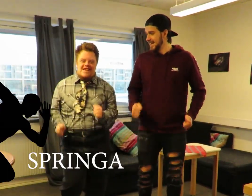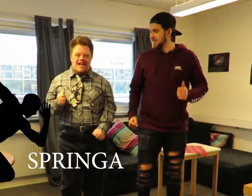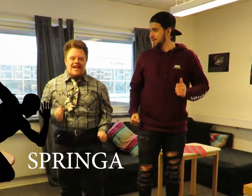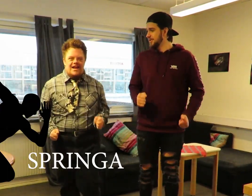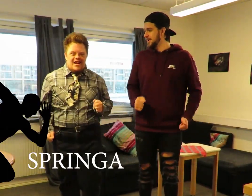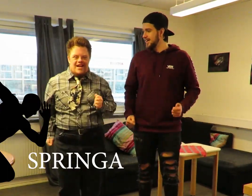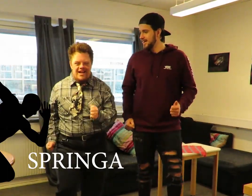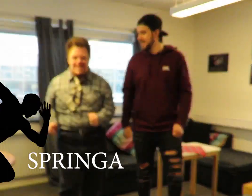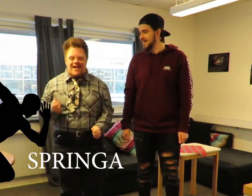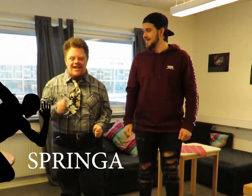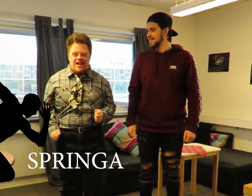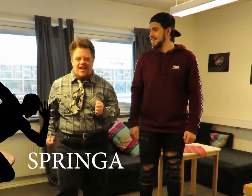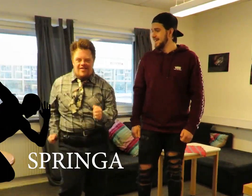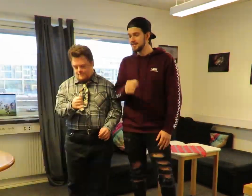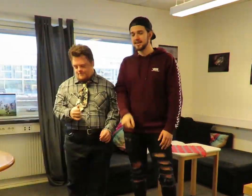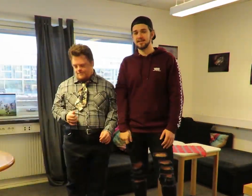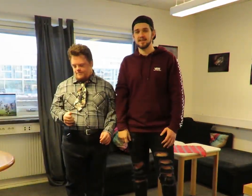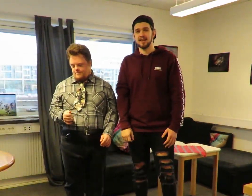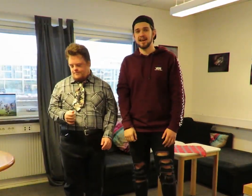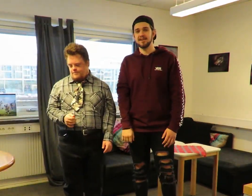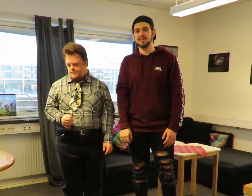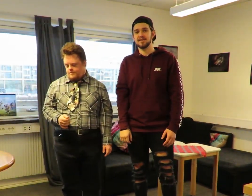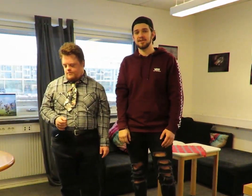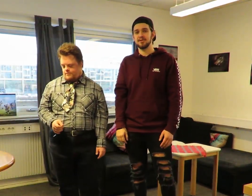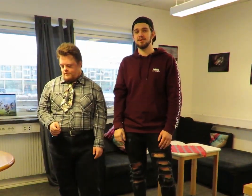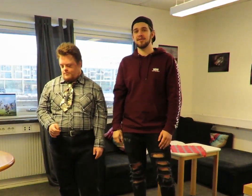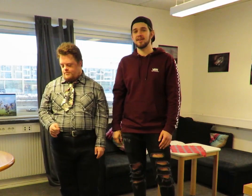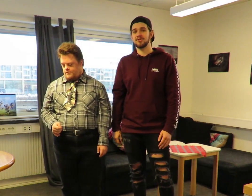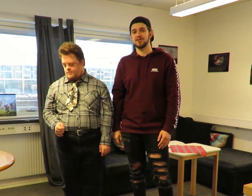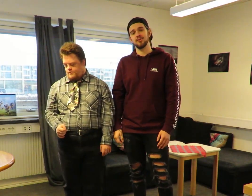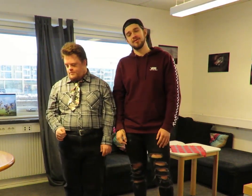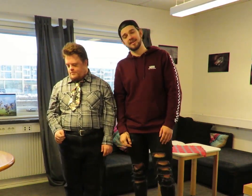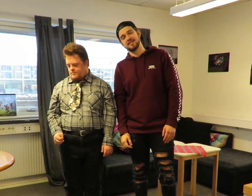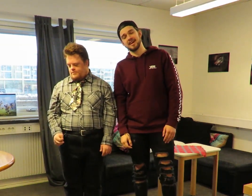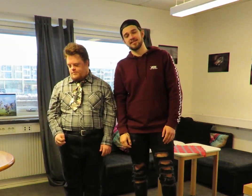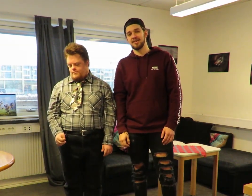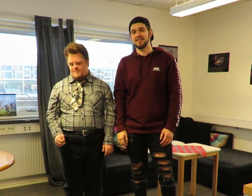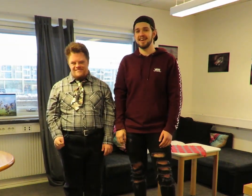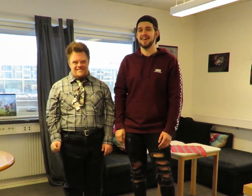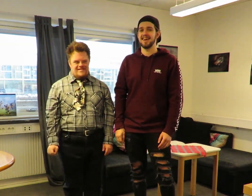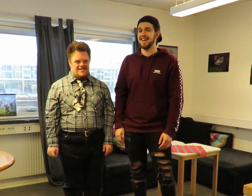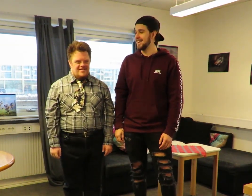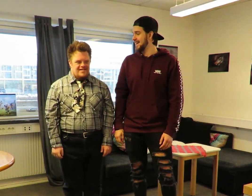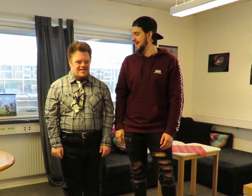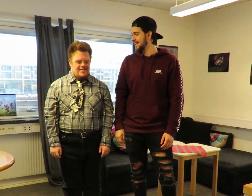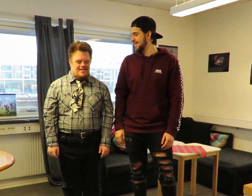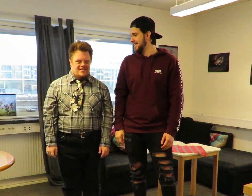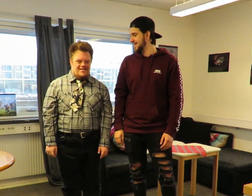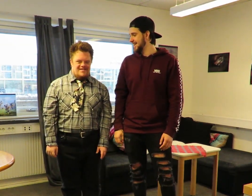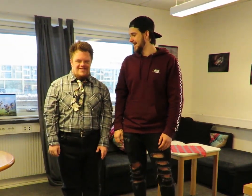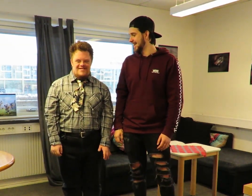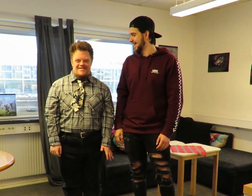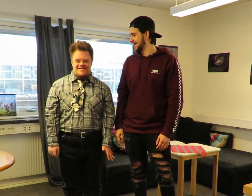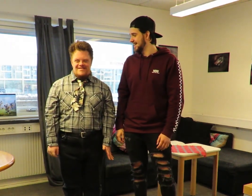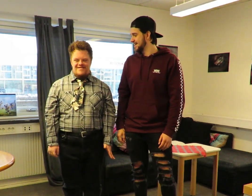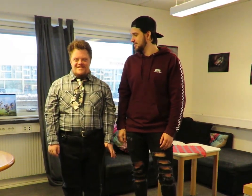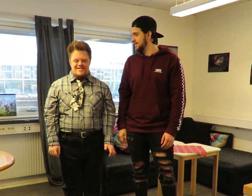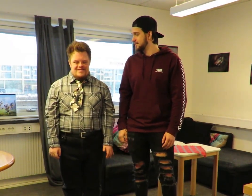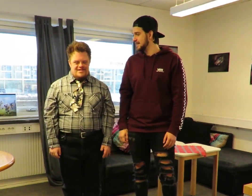Då går du undan då. Ja, i bingen. Vad har vi sen då? Sen är lejon lite trött och behöver ändå gå och sova i en säng tycker jag. Eller hur? Ja. Hur visar man en